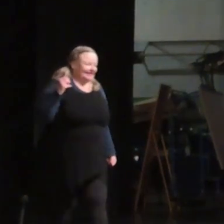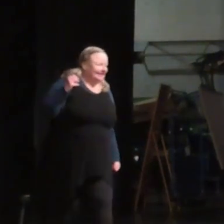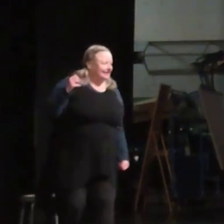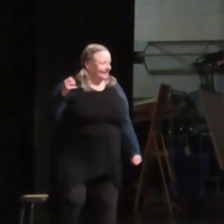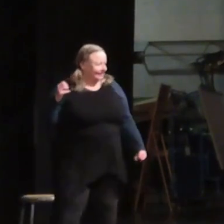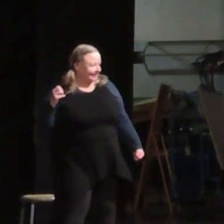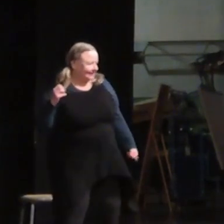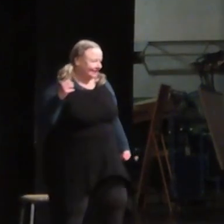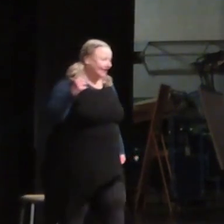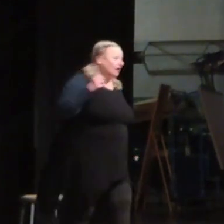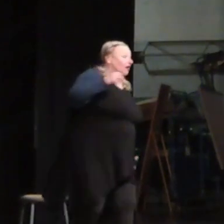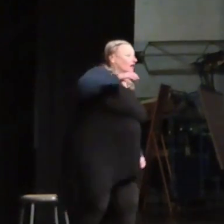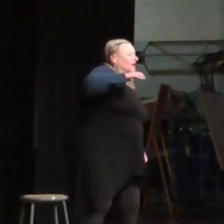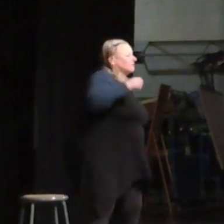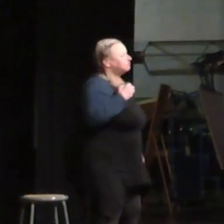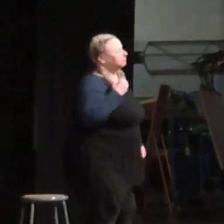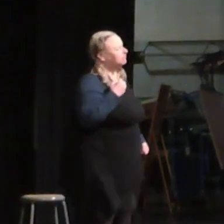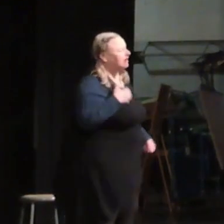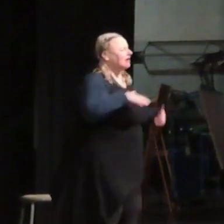OK.